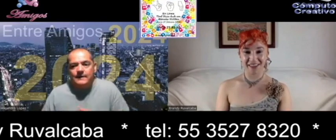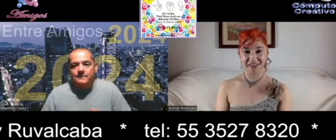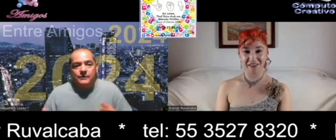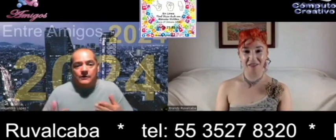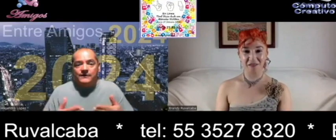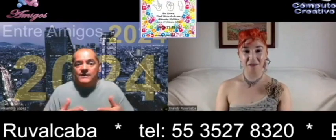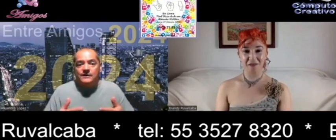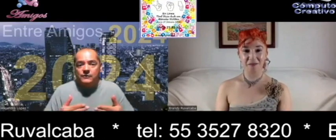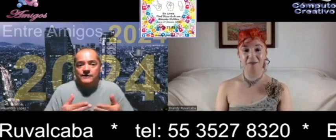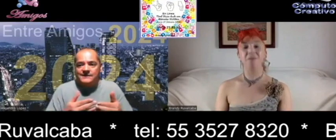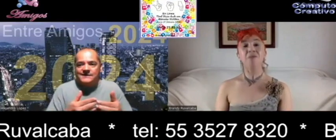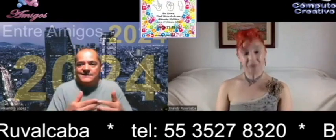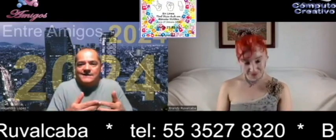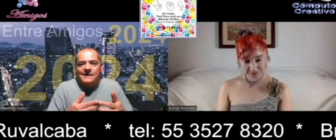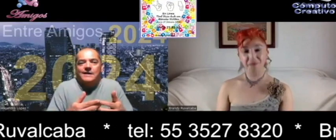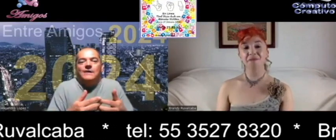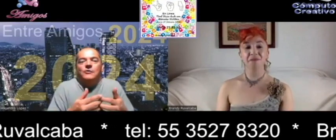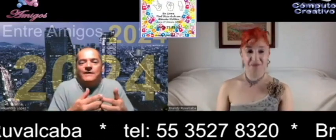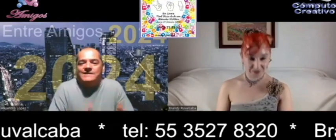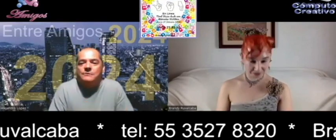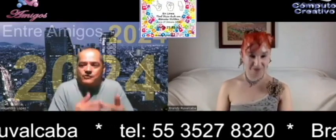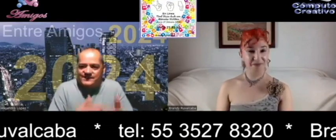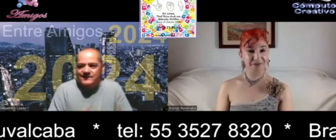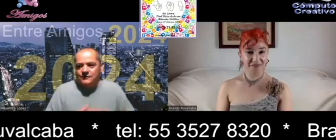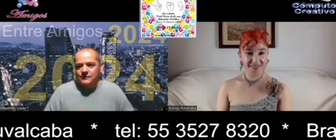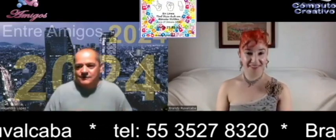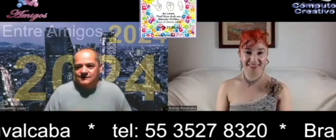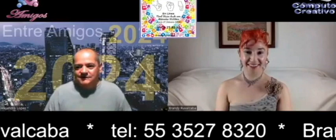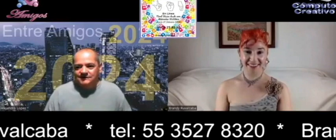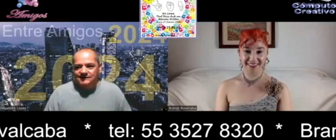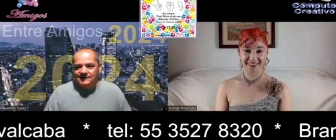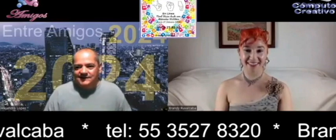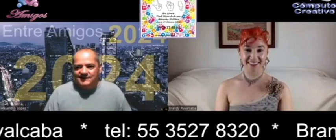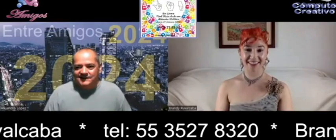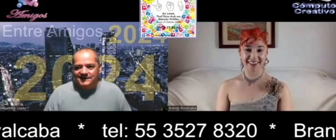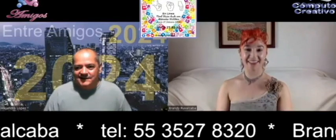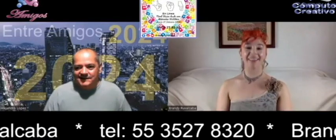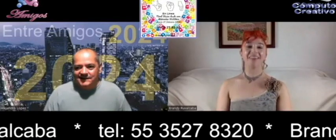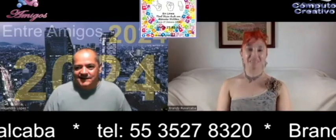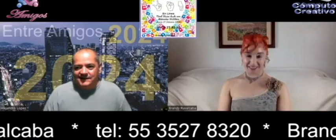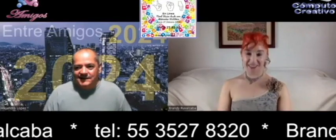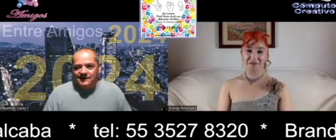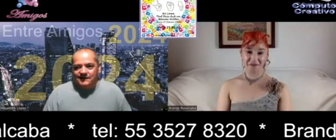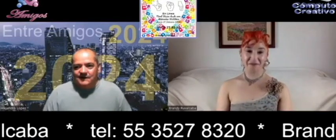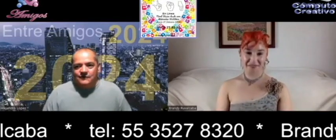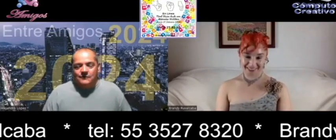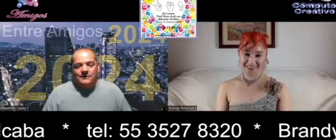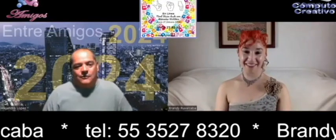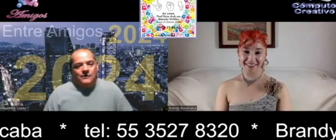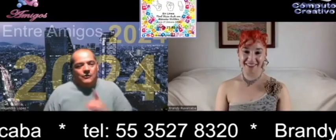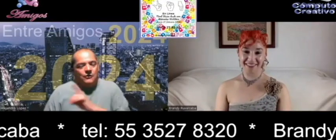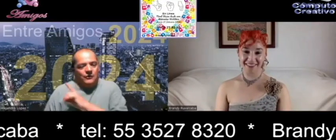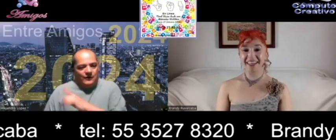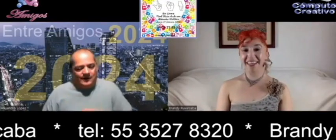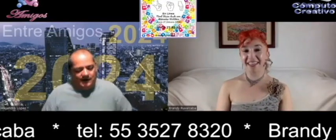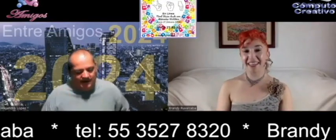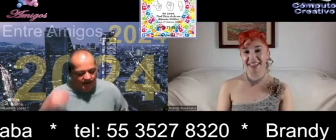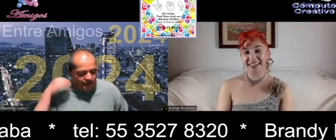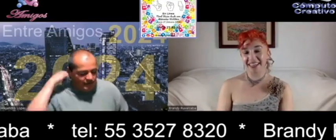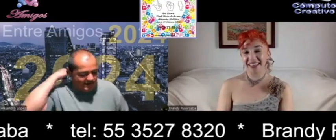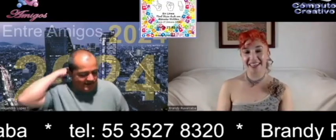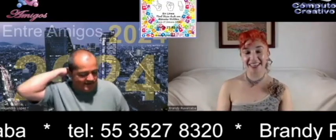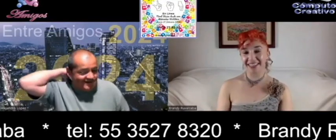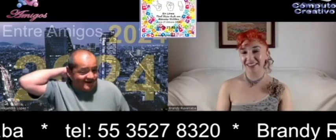diferente, pero al final de cuentas es lo que estamos haciendo, ¿sí? Sí, Yo me acuerdo